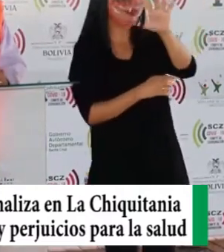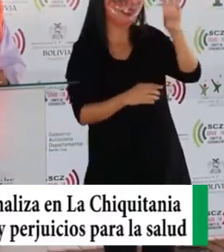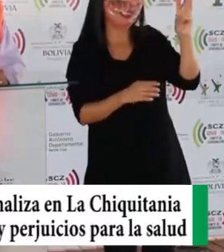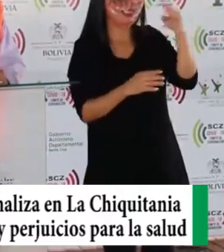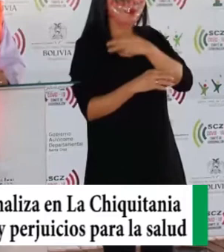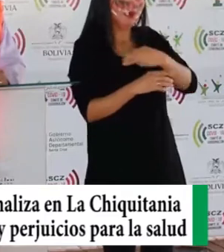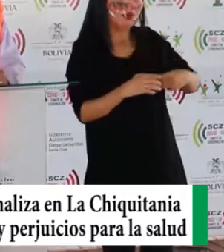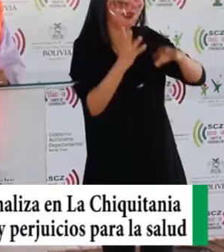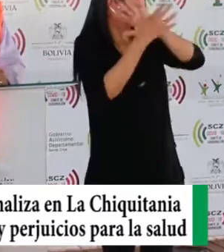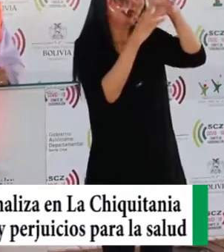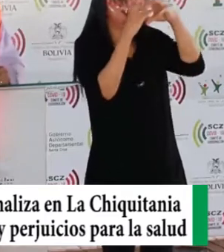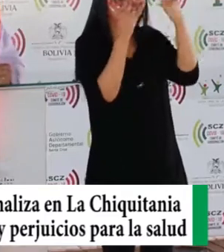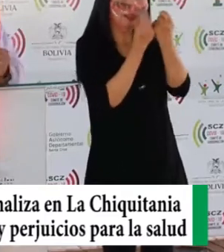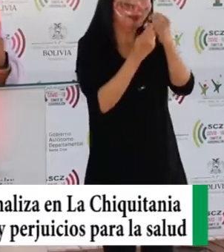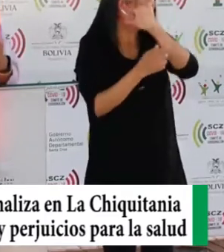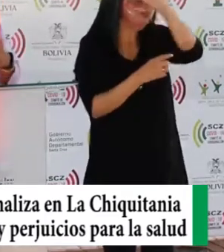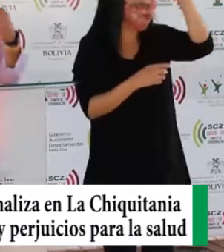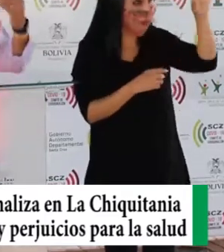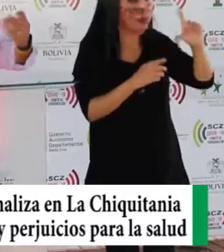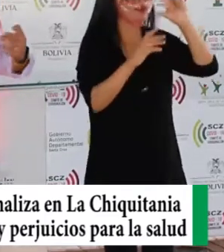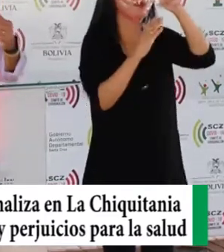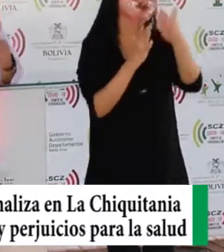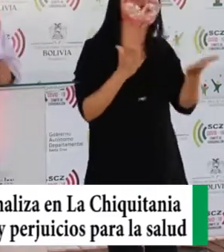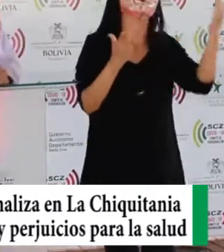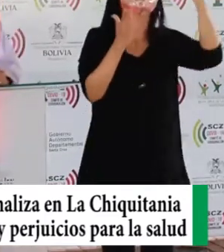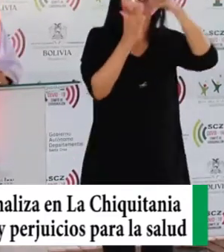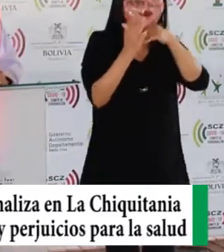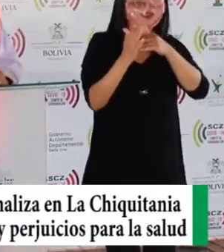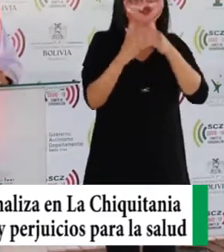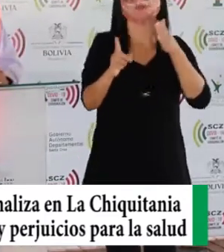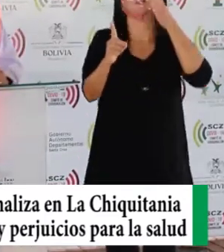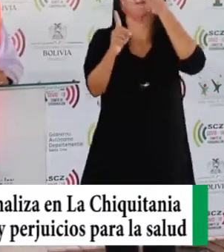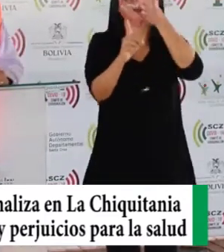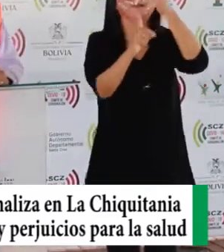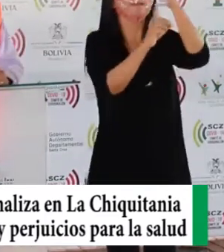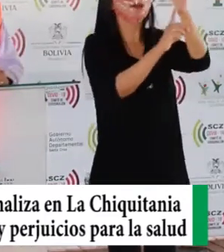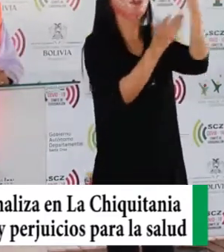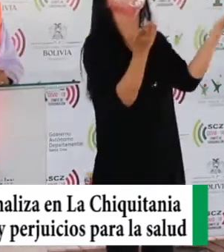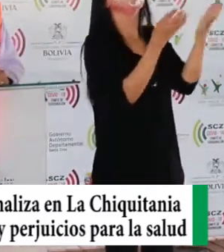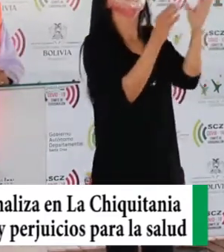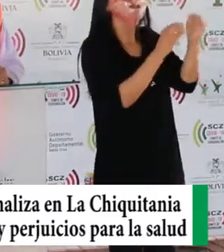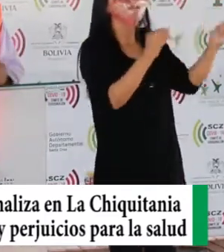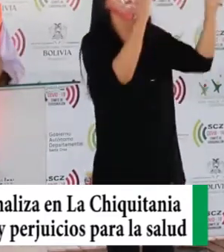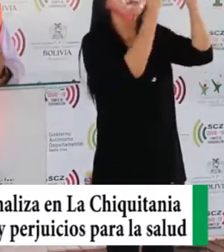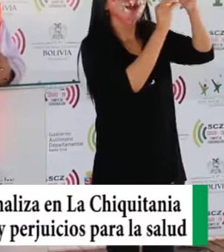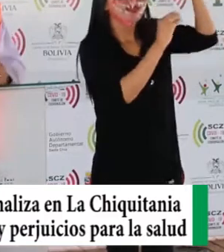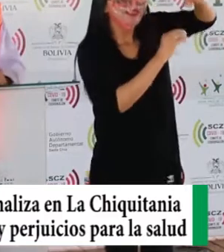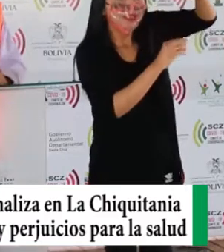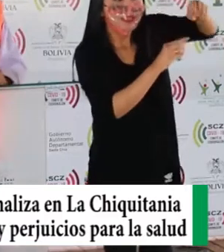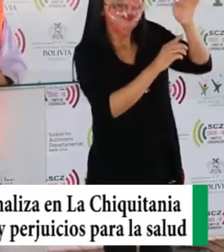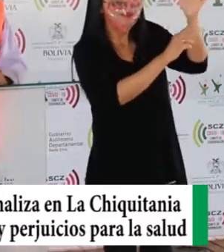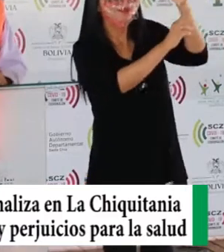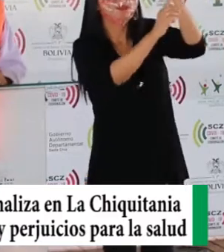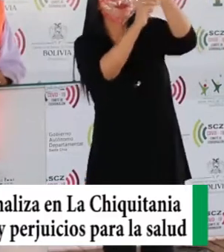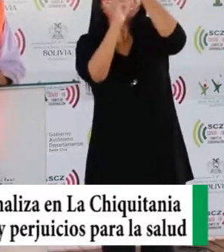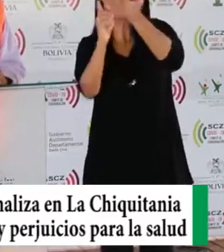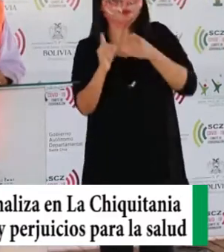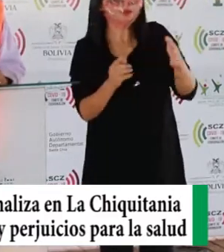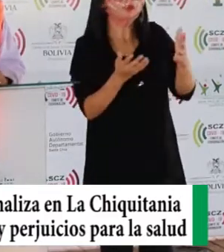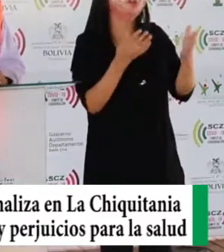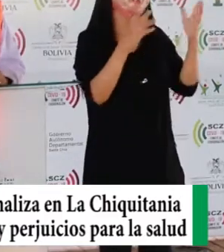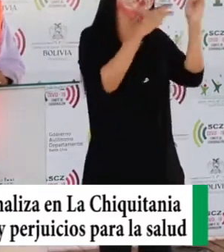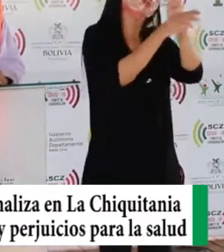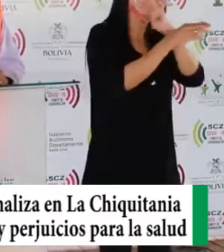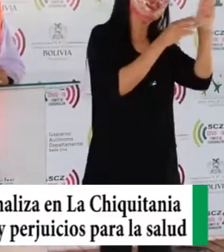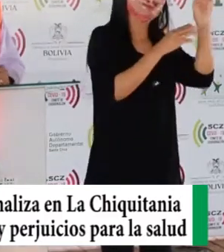municipios del departamento, volvamos a ir a donde más se necesite, donde haya mayores casos y donde el informe, tanto